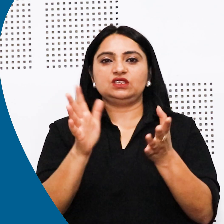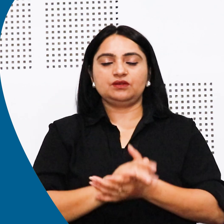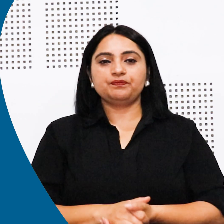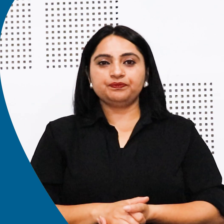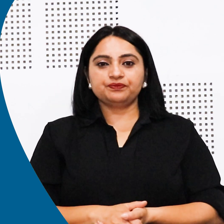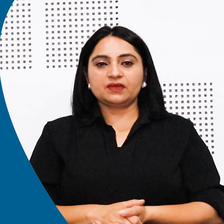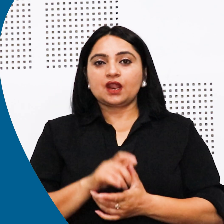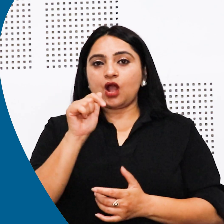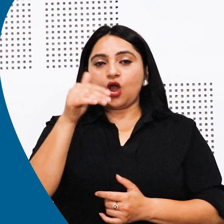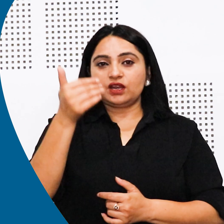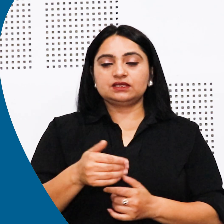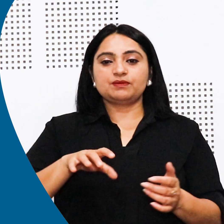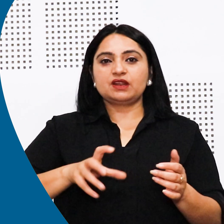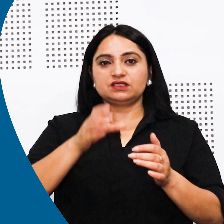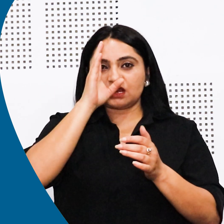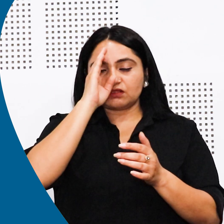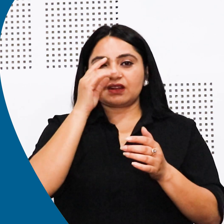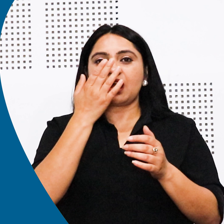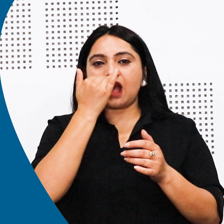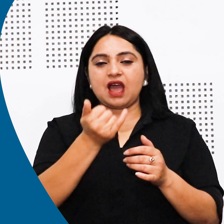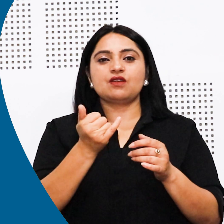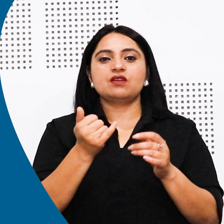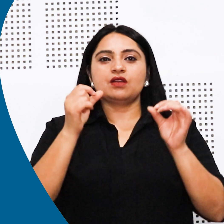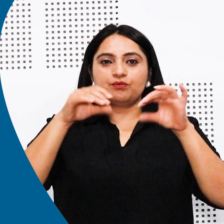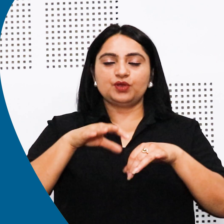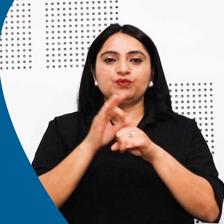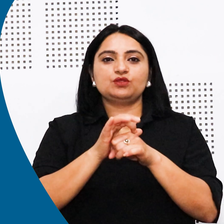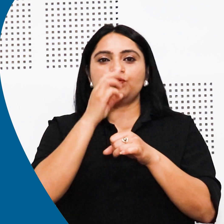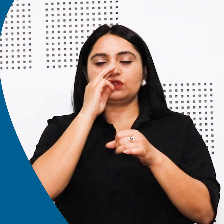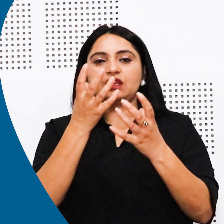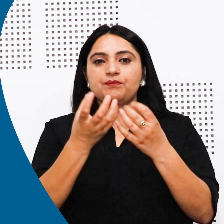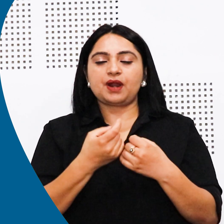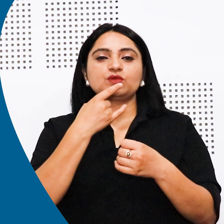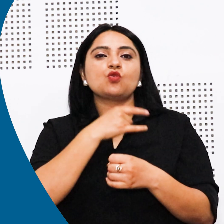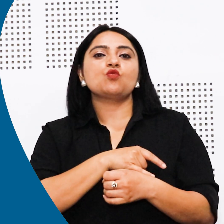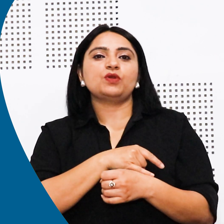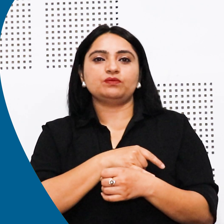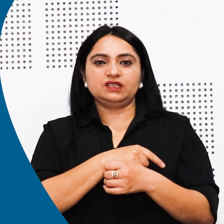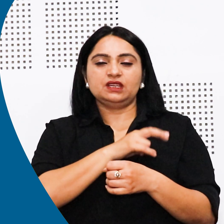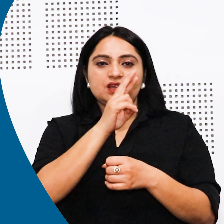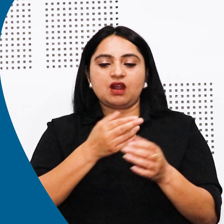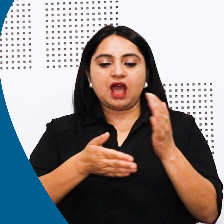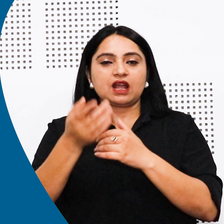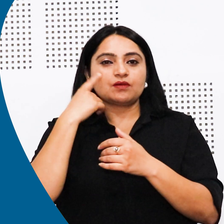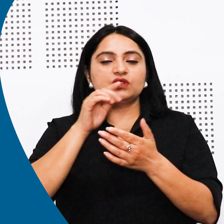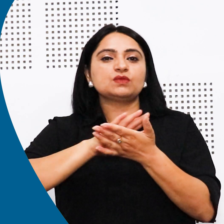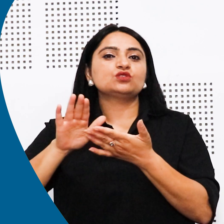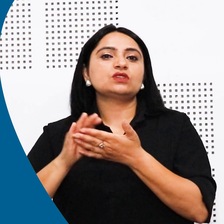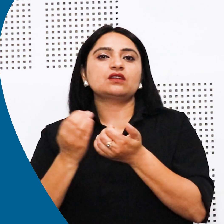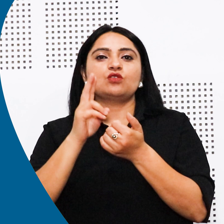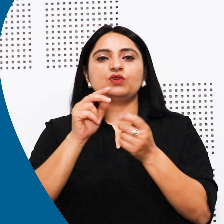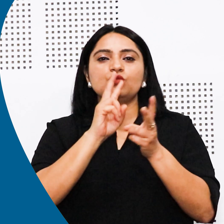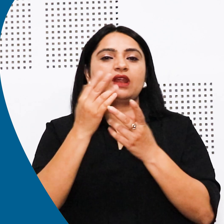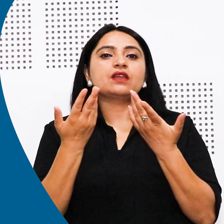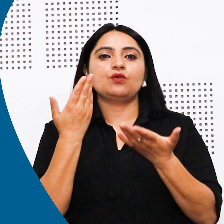छैन। अहिलेसम्म स्थानीय सरकारका कारण विपद व्यवस्थापनमा प्राप्त उपलब्धि र आगामी दिनमा सुधार गर्नुपर्ने कुरा